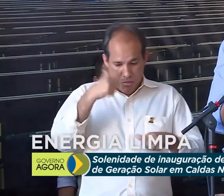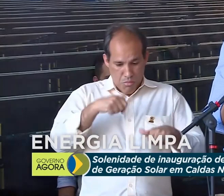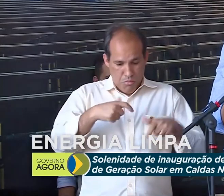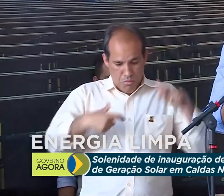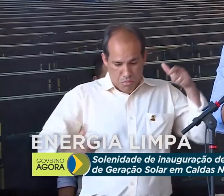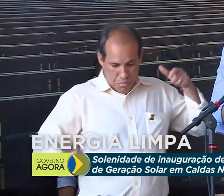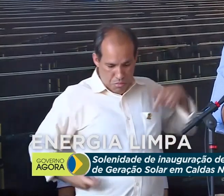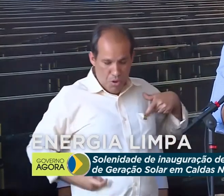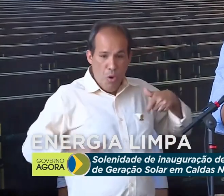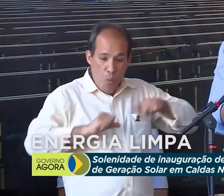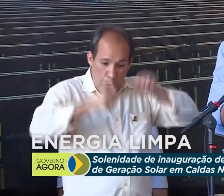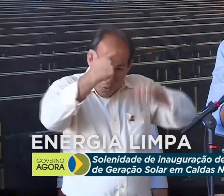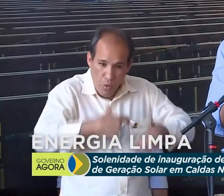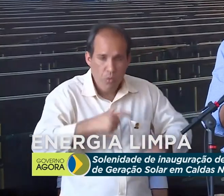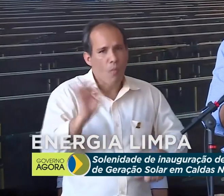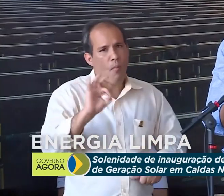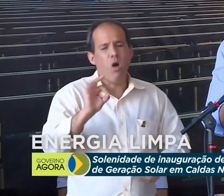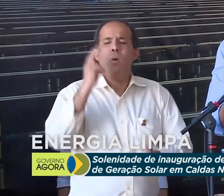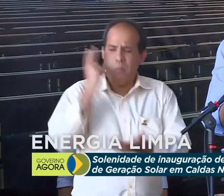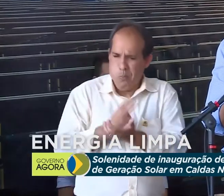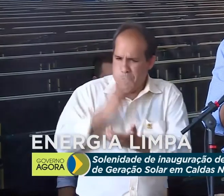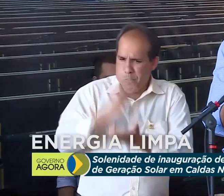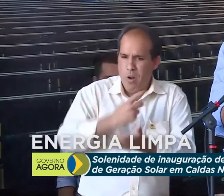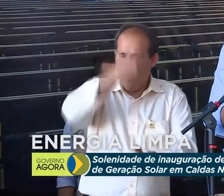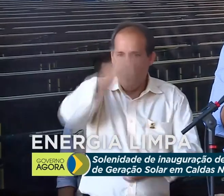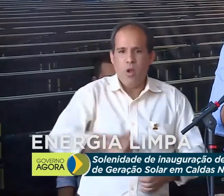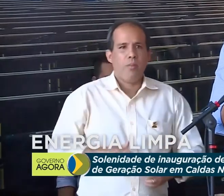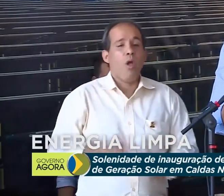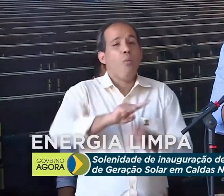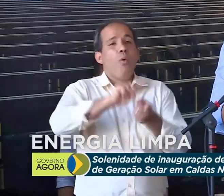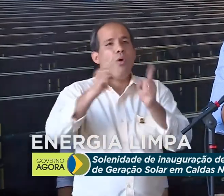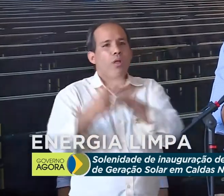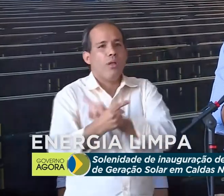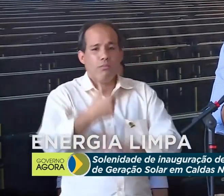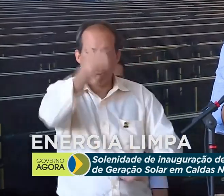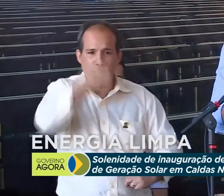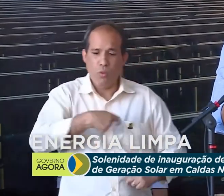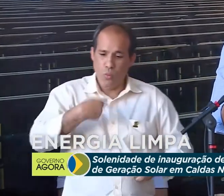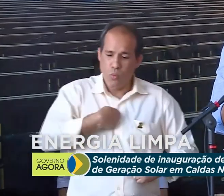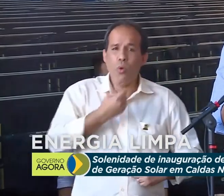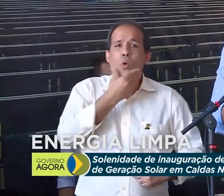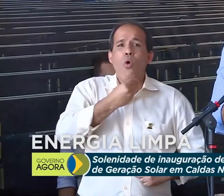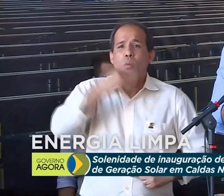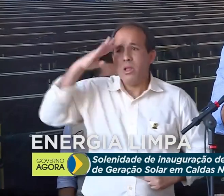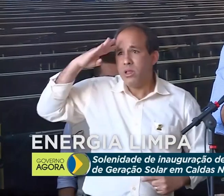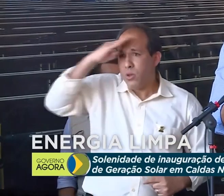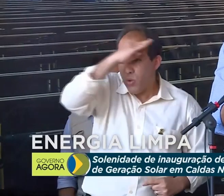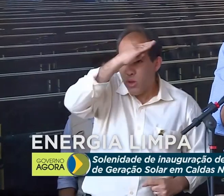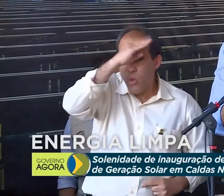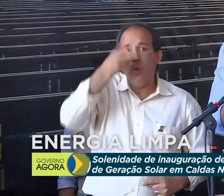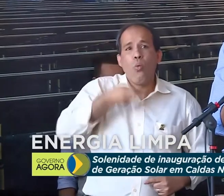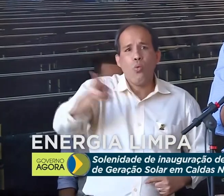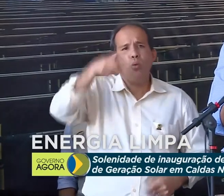homem Jair Bolsonaro. Pelo contrário, o homem Jair Bolsonaro continuou cada vez